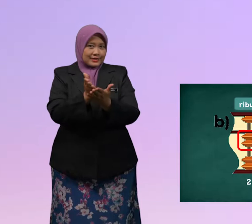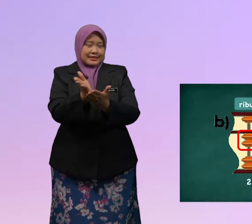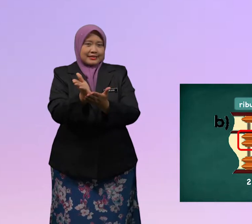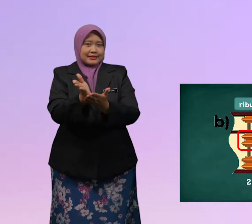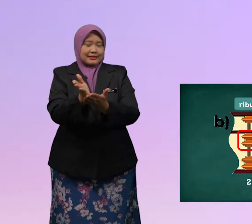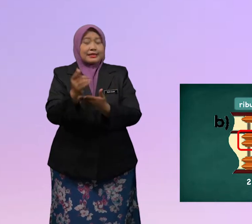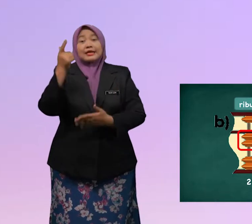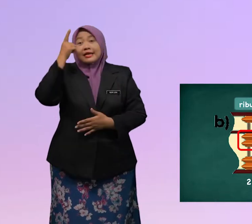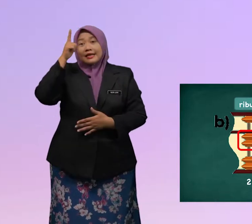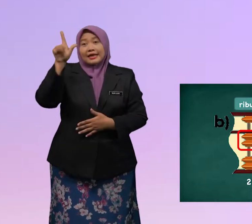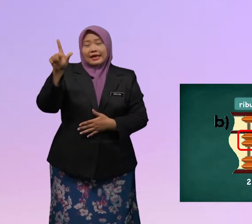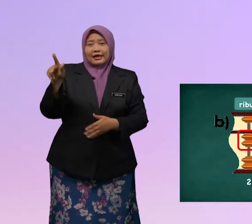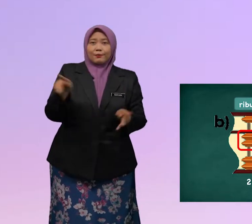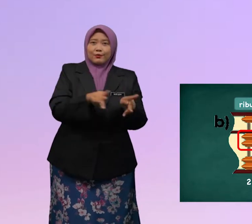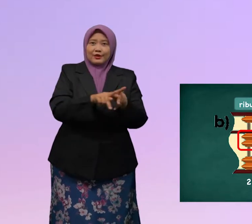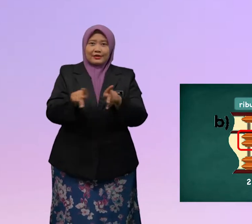Seterusnya, lihat pula